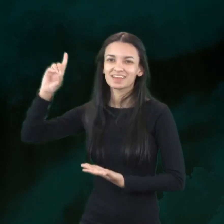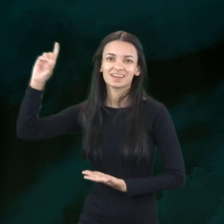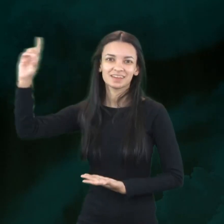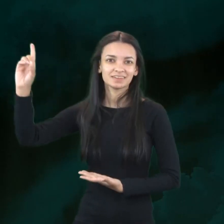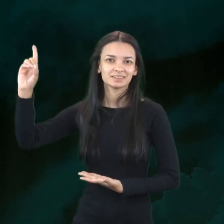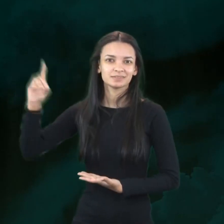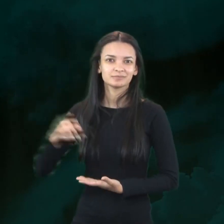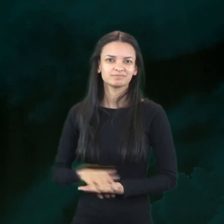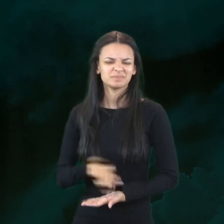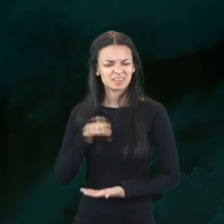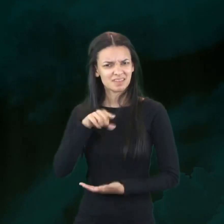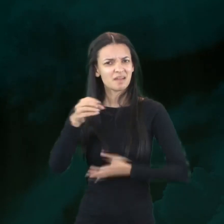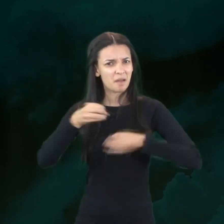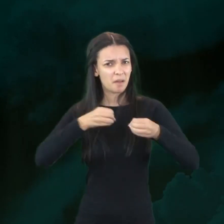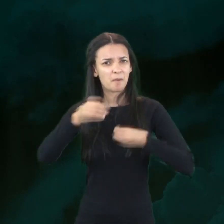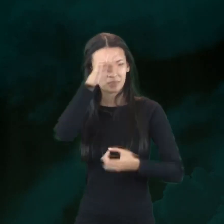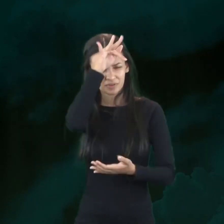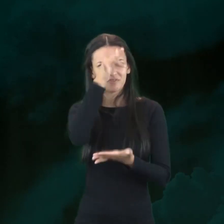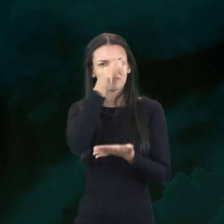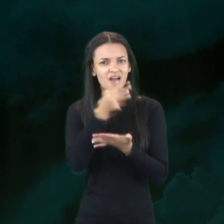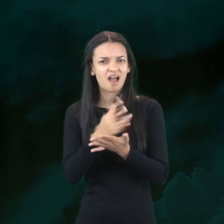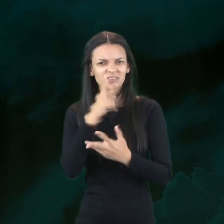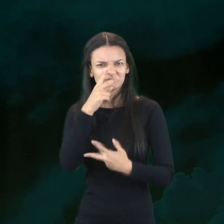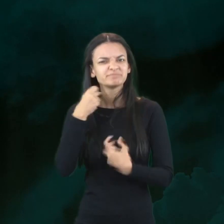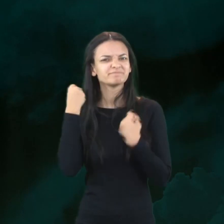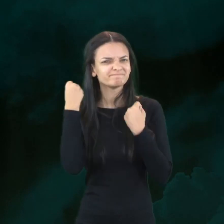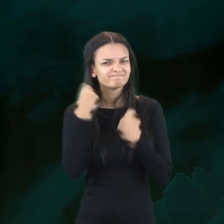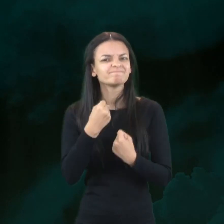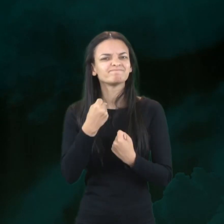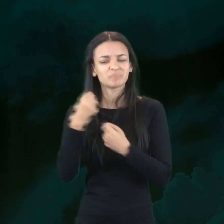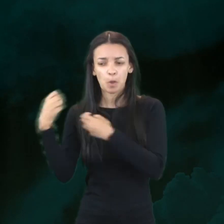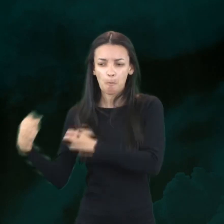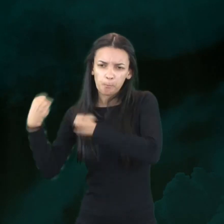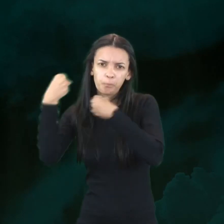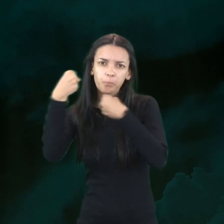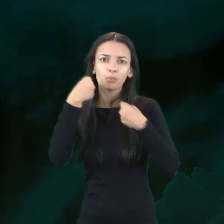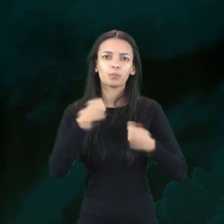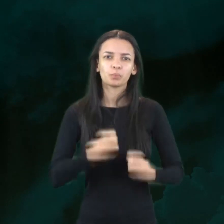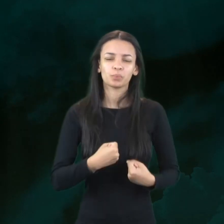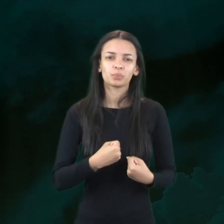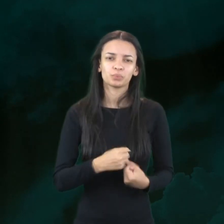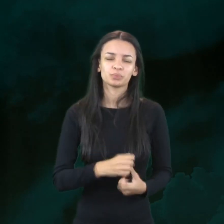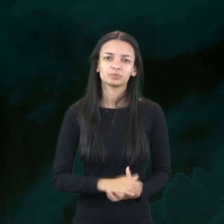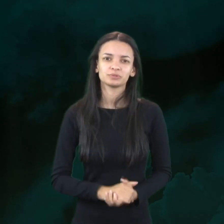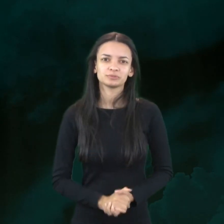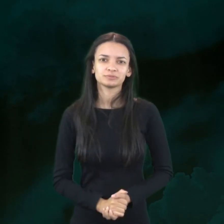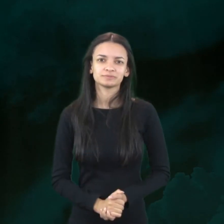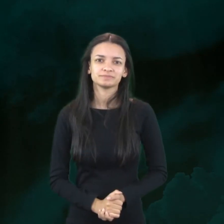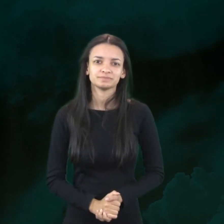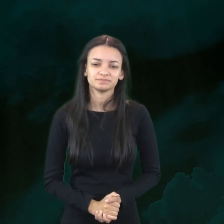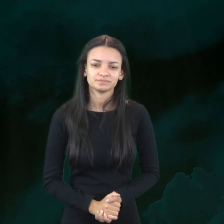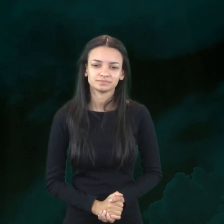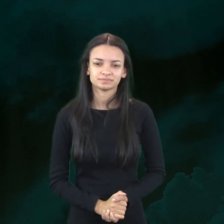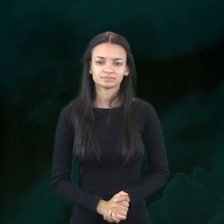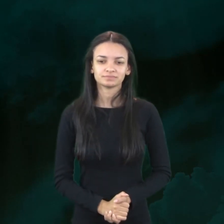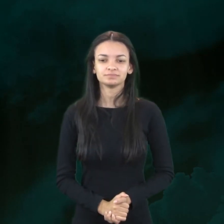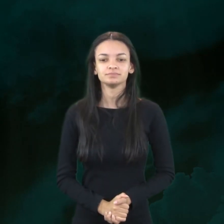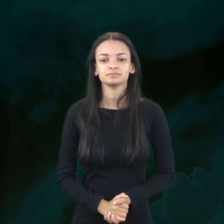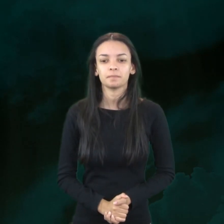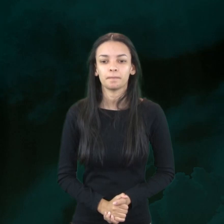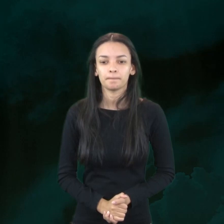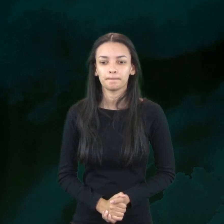é poderosa. E servir, como disse ontem à noite para nós, Éder, esse servir a Deus verdadeiro está na